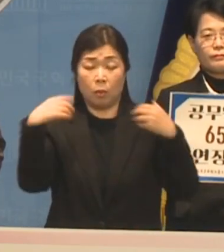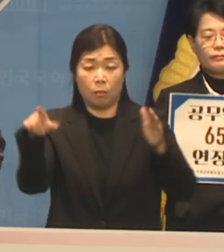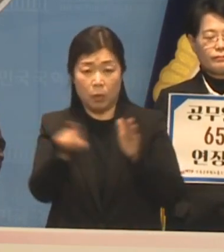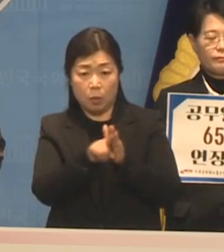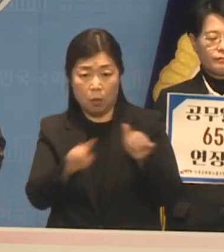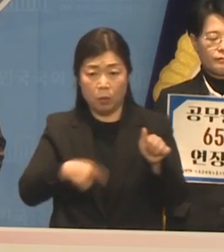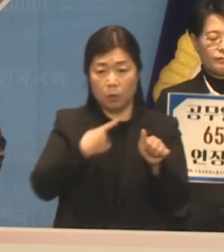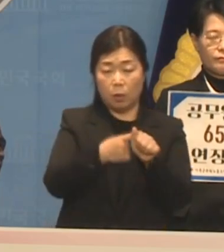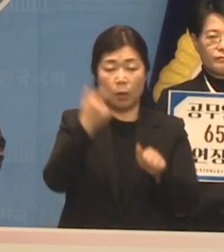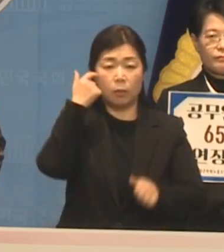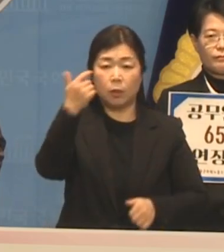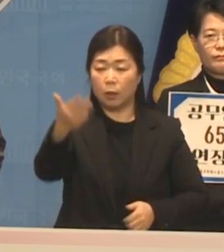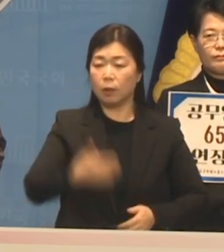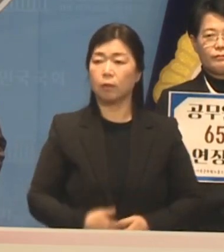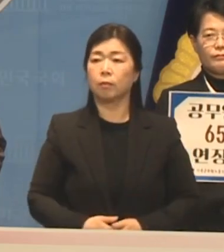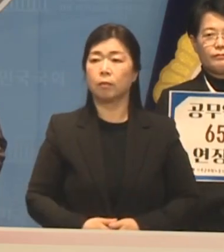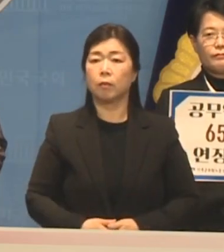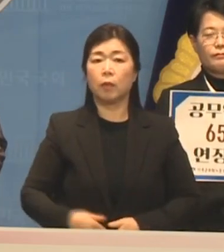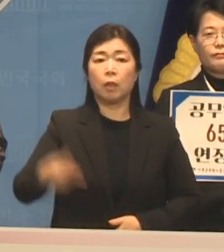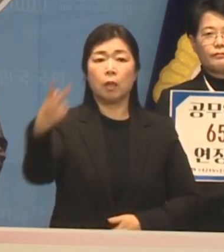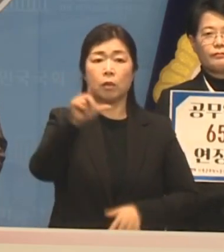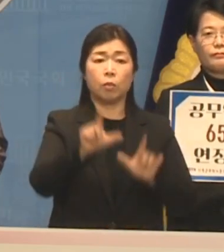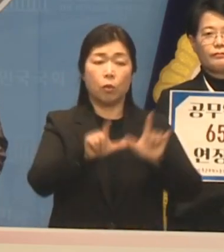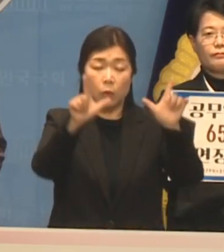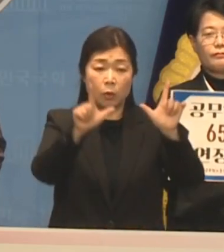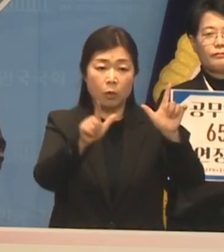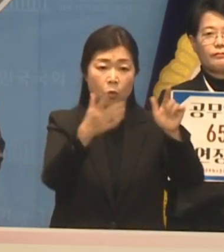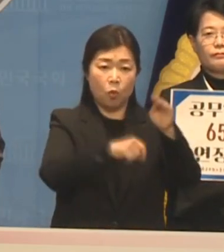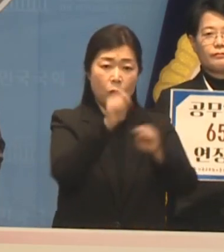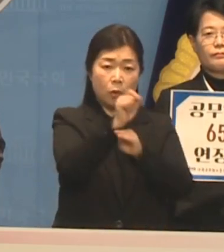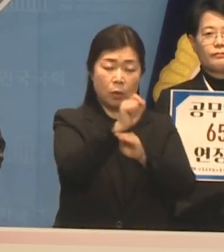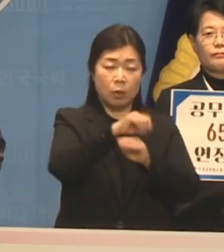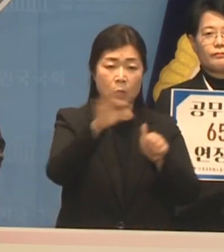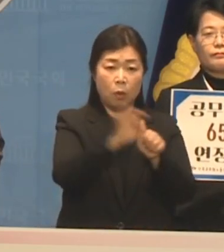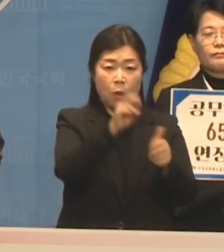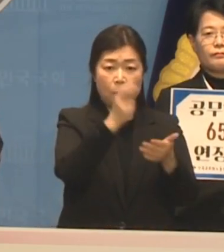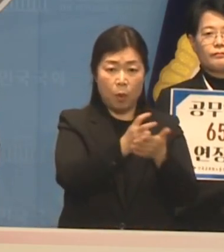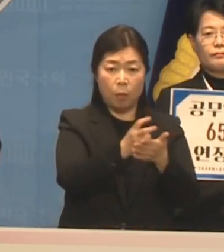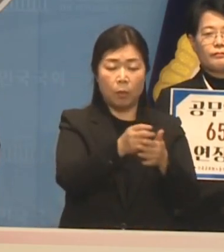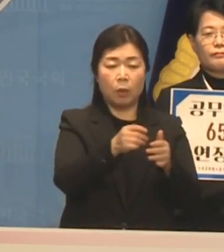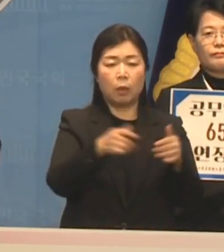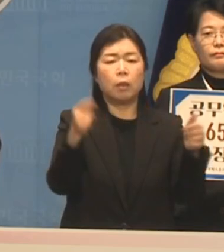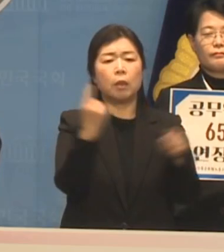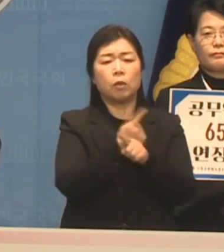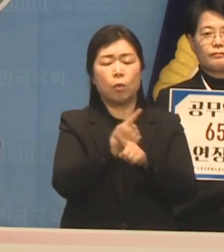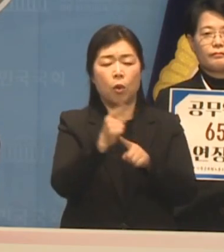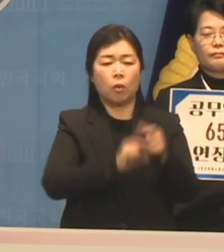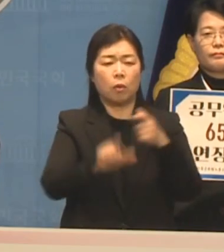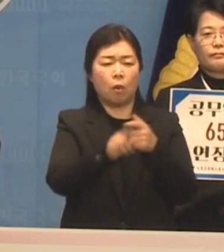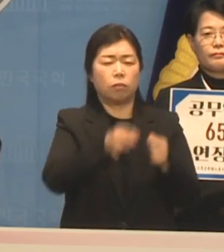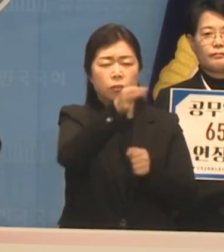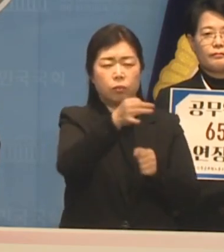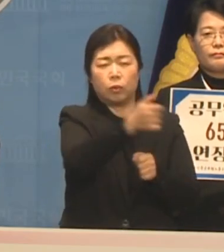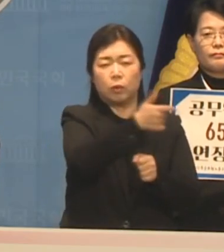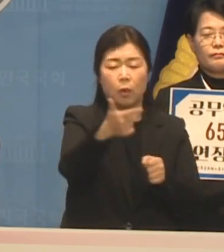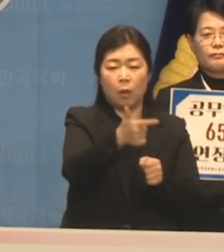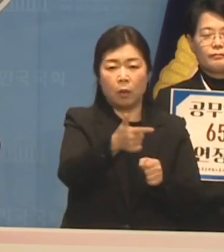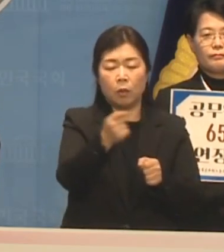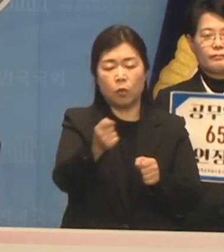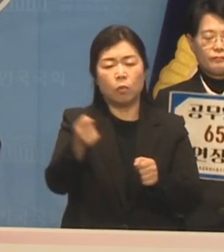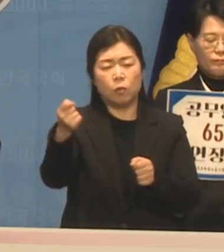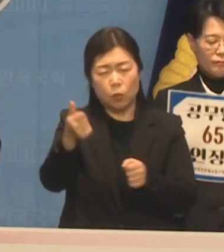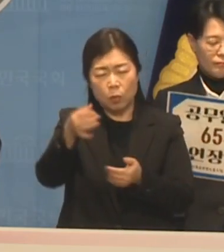동참하겠는가? 2015년 공무원연금법 개정은 더 많이 내고 더 적게 받고 더 늦게 받는